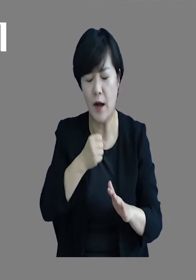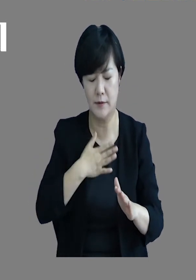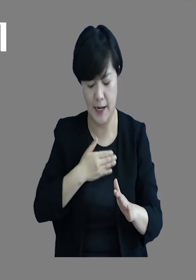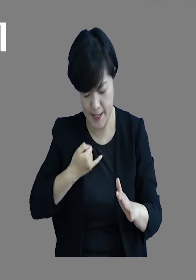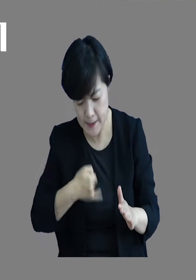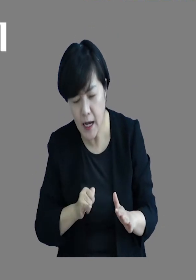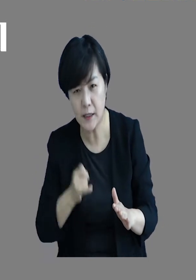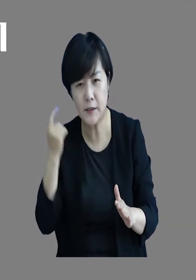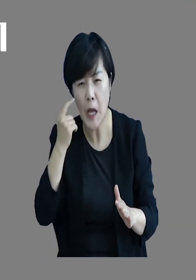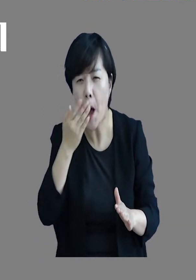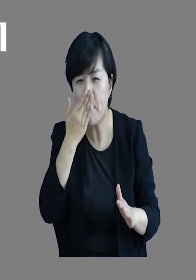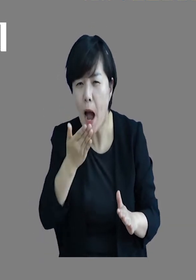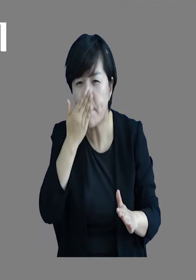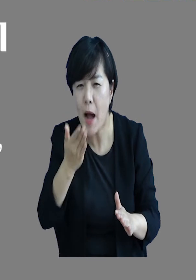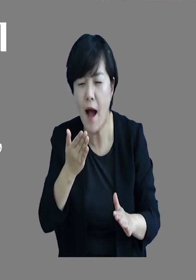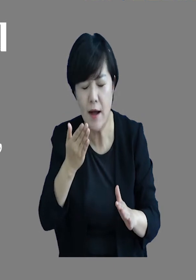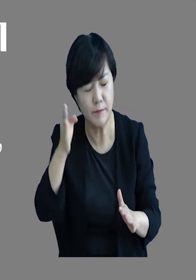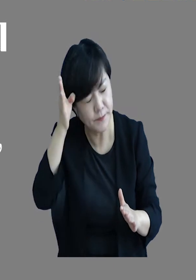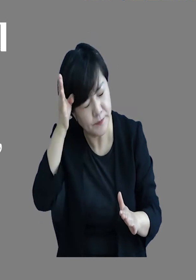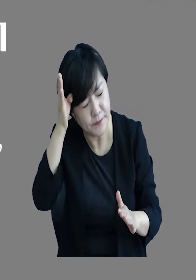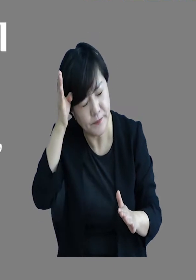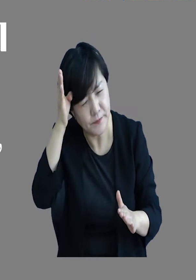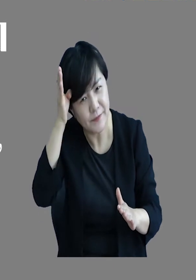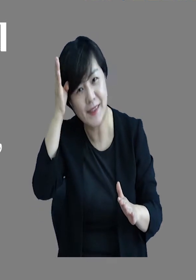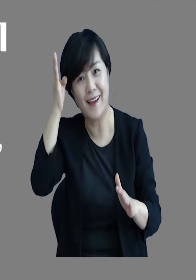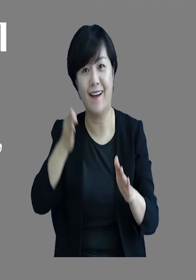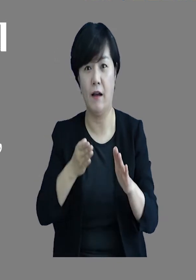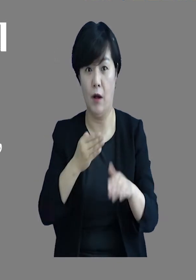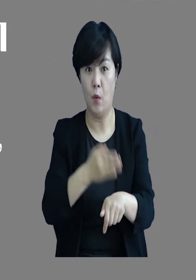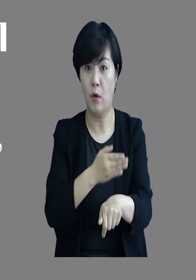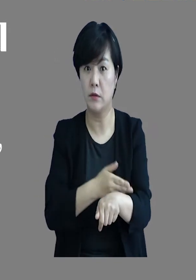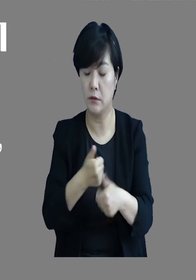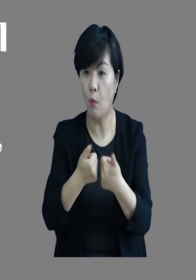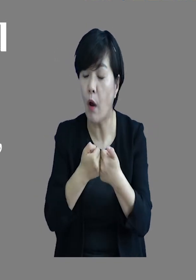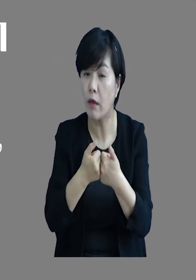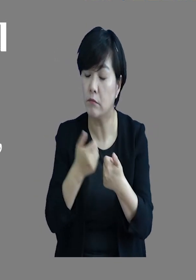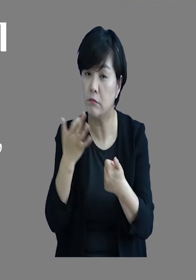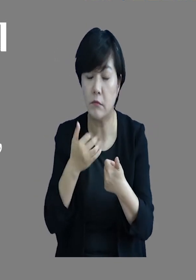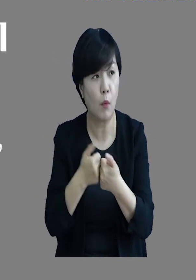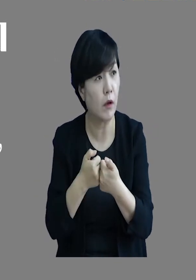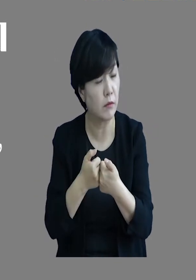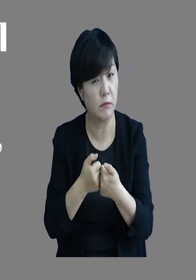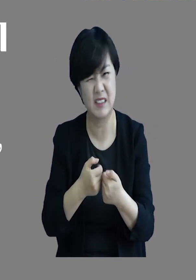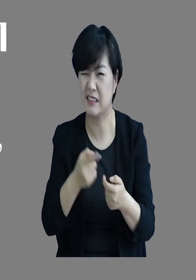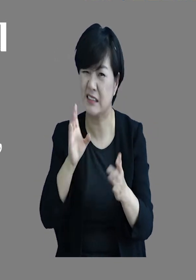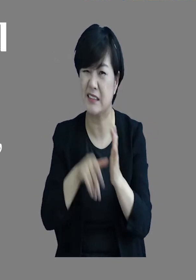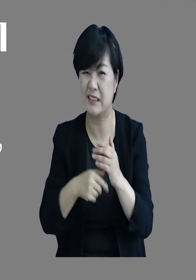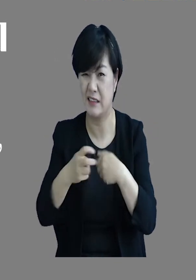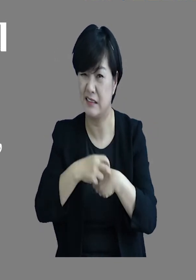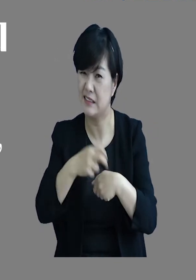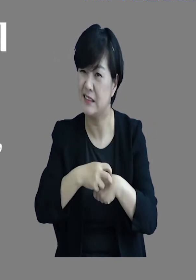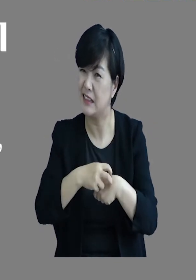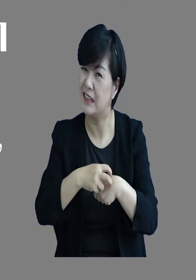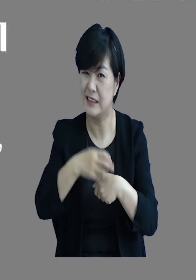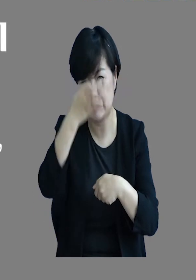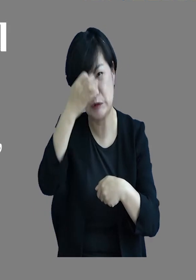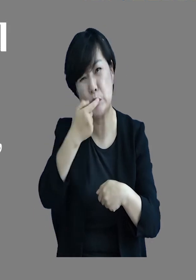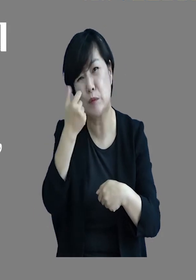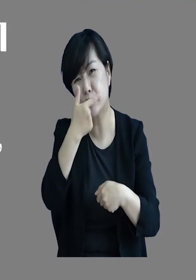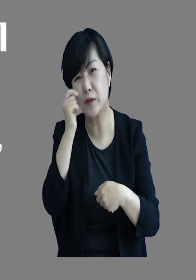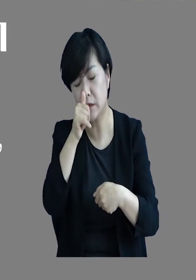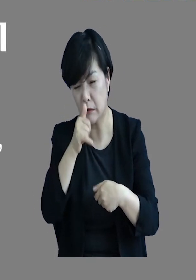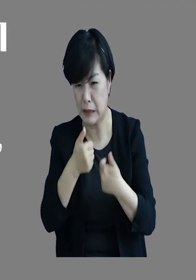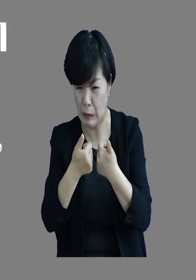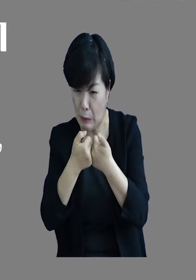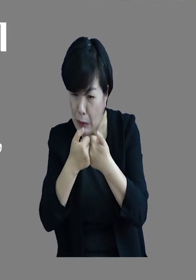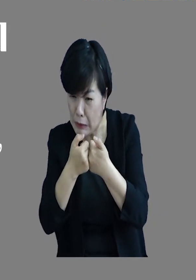진짜 듣는 게 되겠다 하고. 근데 그 과장님들이 회의를 하더라고요. 수술이 돼가지고. 그때 당시 의학이 부족했죠. 회의를 하더만